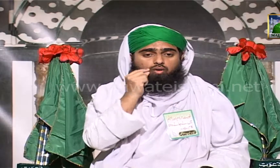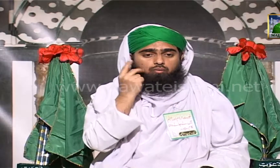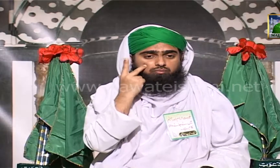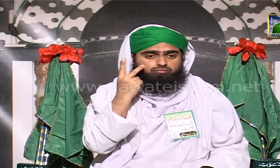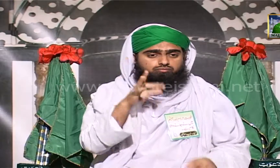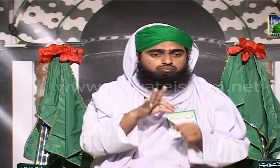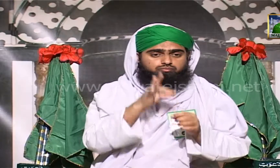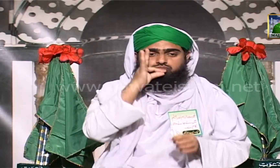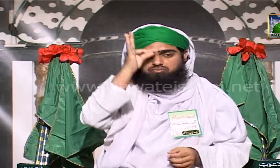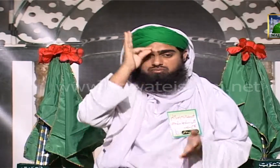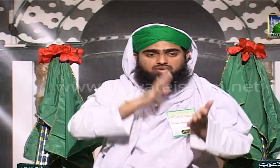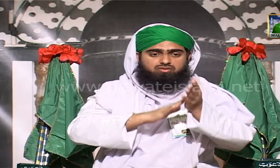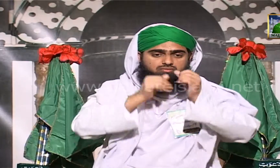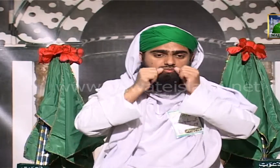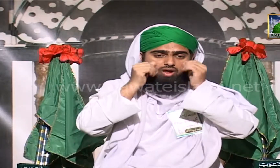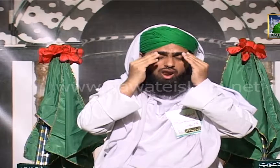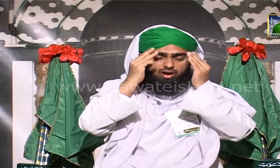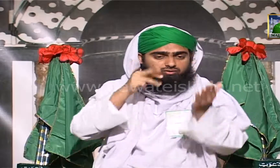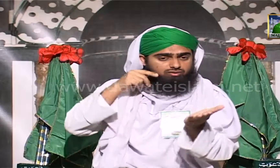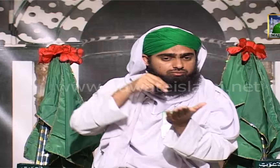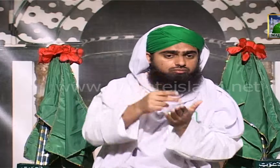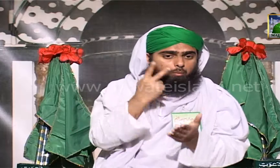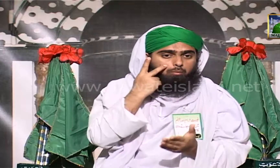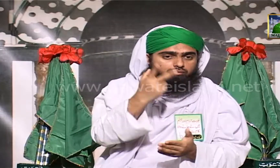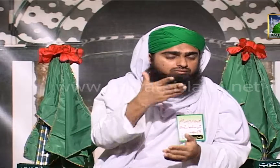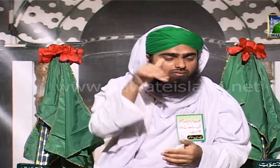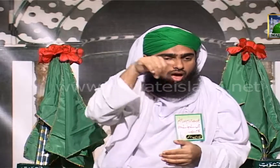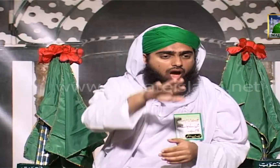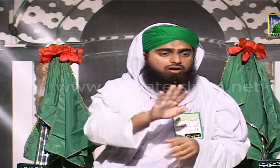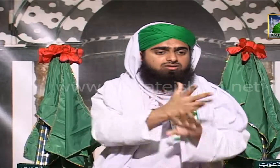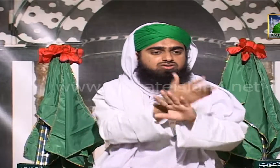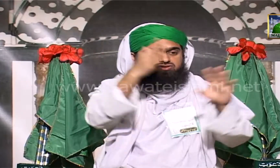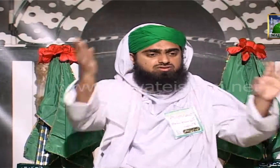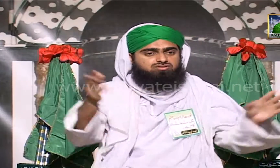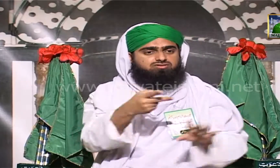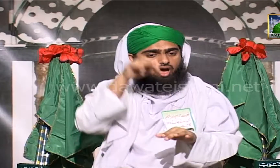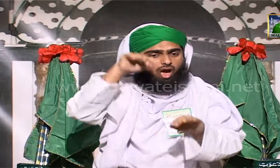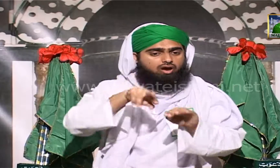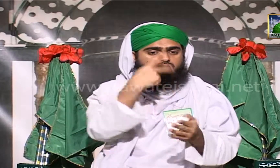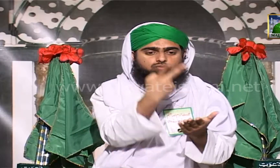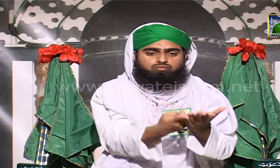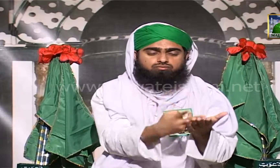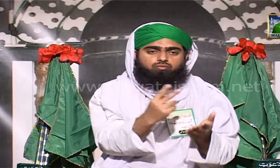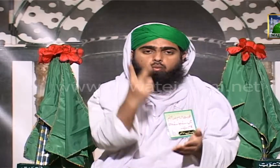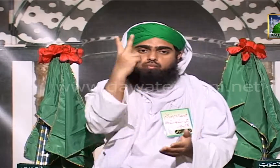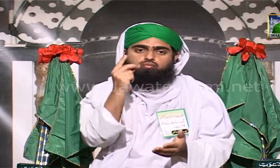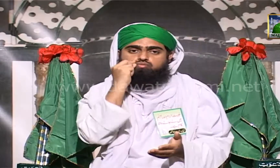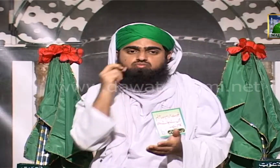بھی دیکھا کہ ایک شخص لیٹا ہوا ہے, اس کے سرانے دوسرا شخص سنسی لیے ہے,